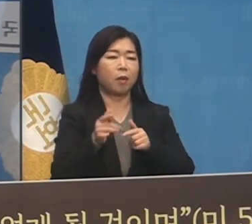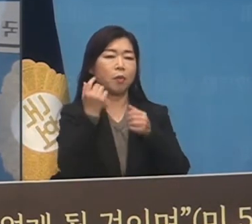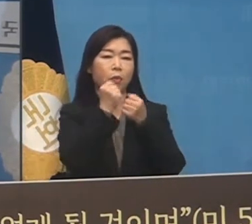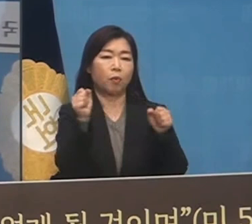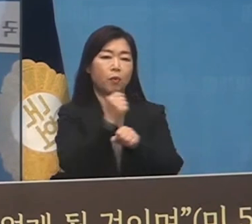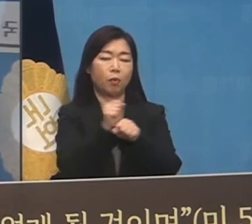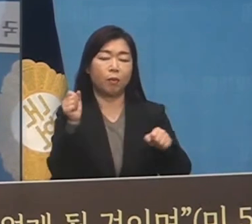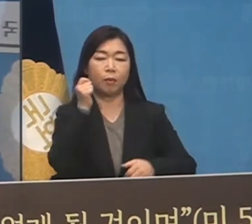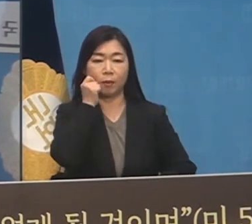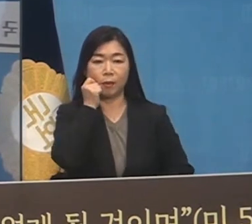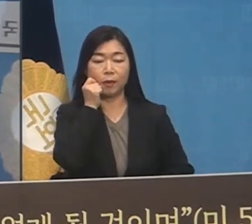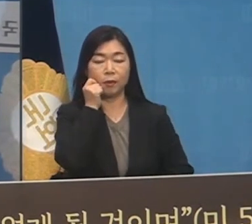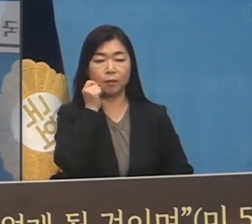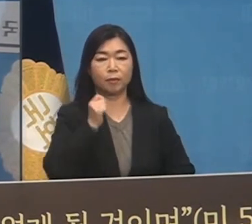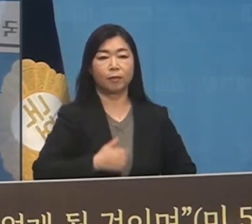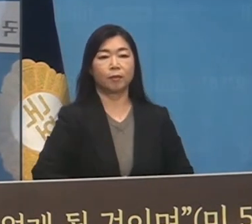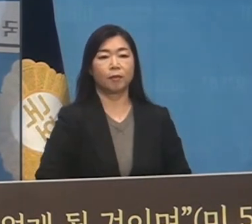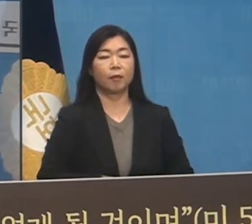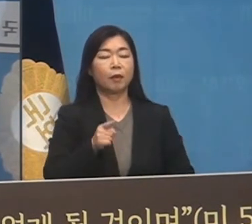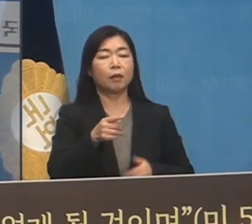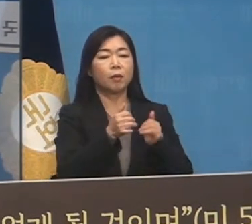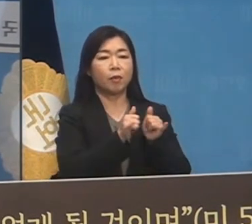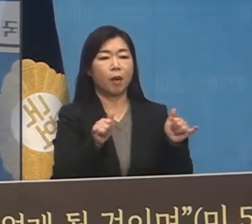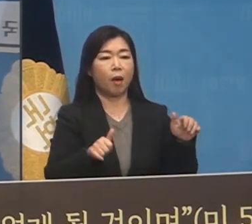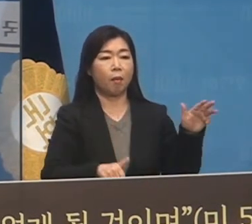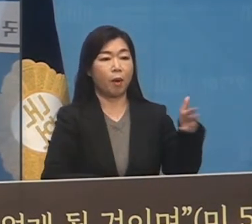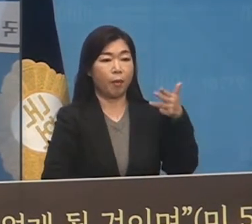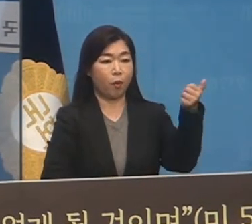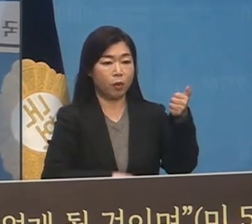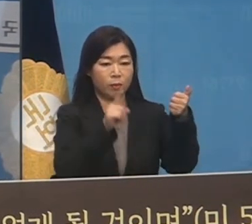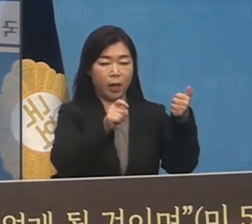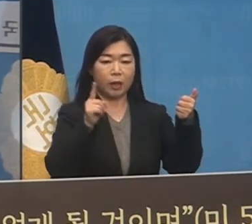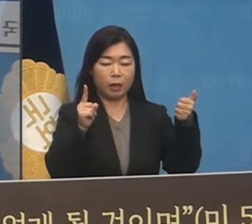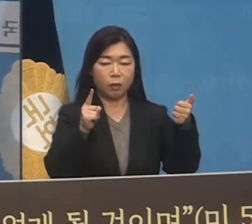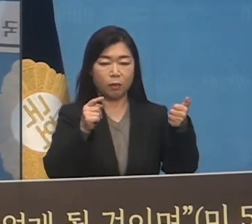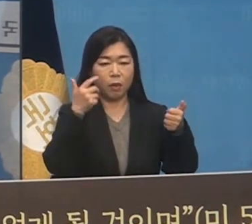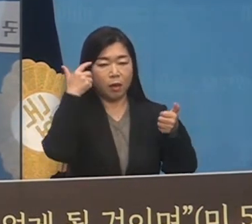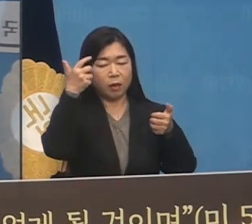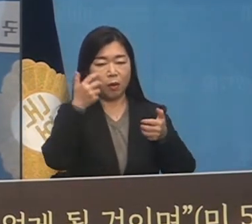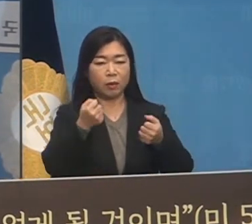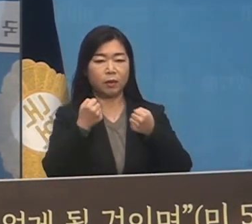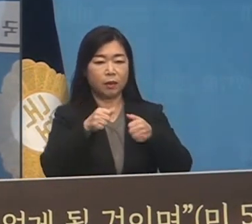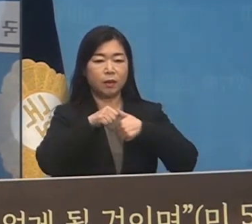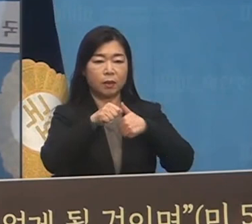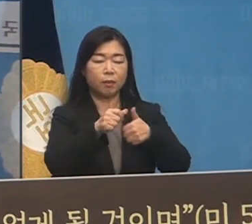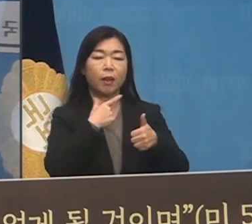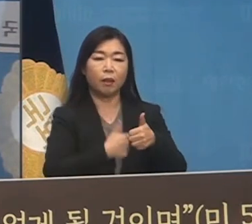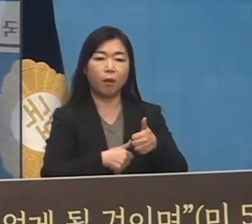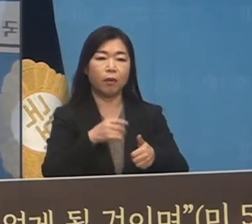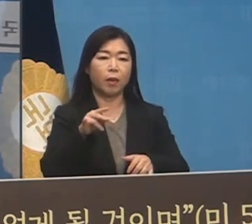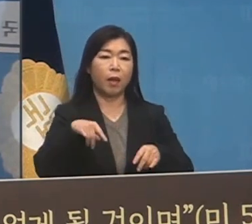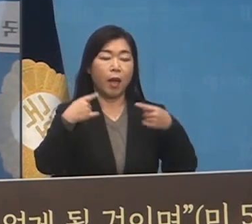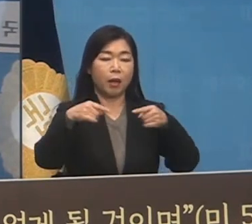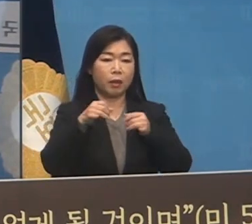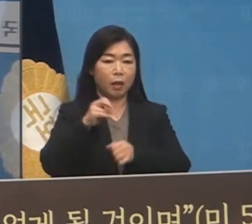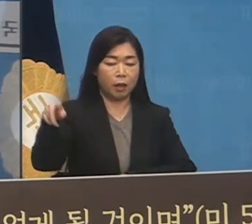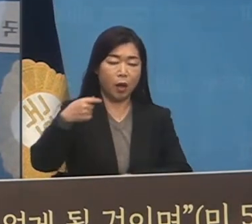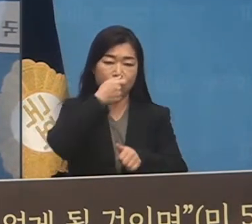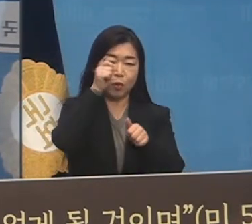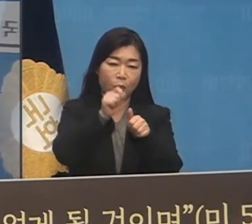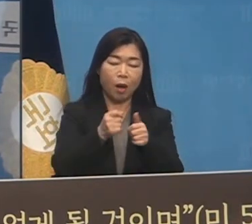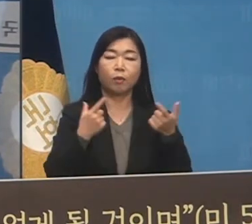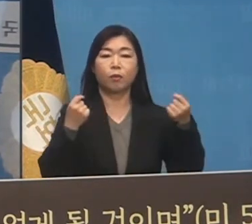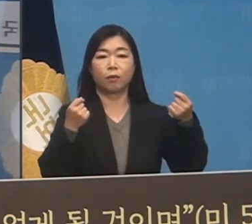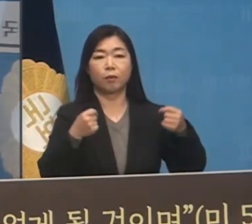없다. 이들은 850대 1로 영적 신음을 했던 선지자 엘리야를 조롱한